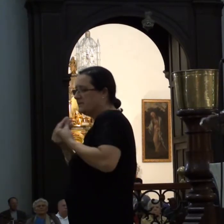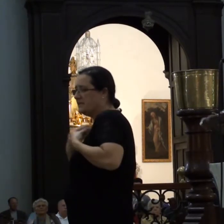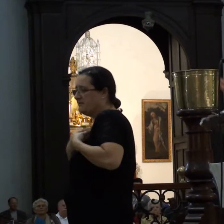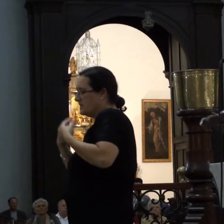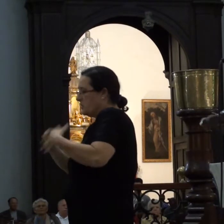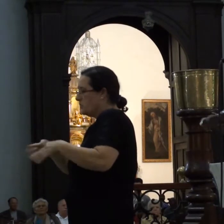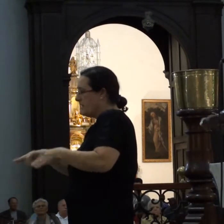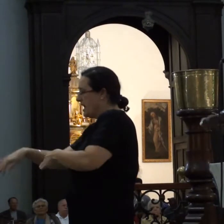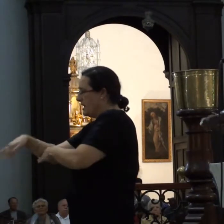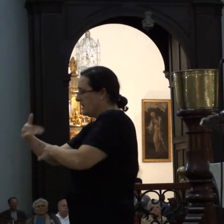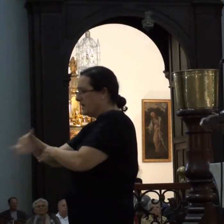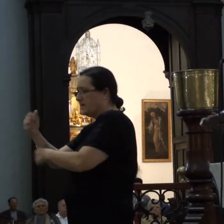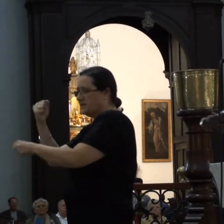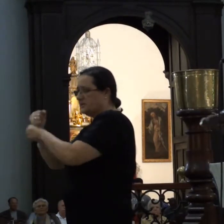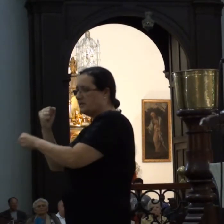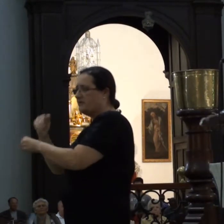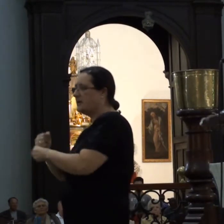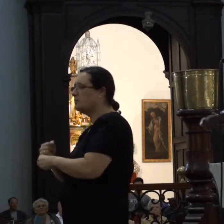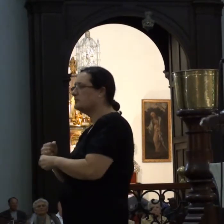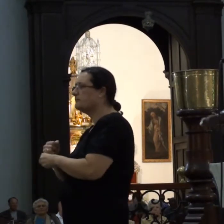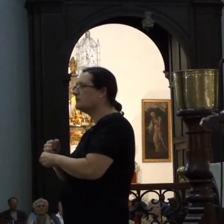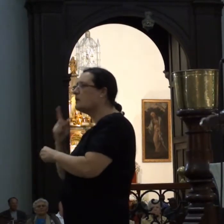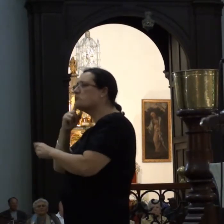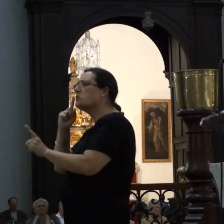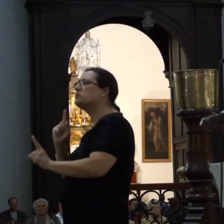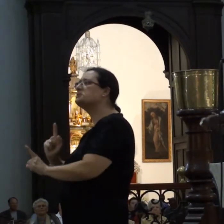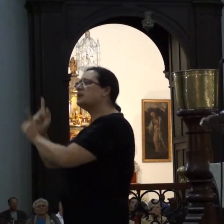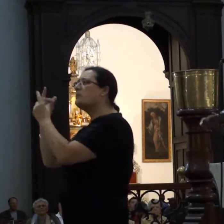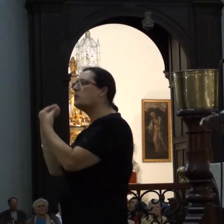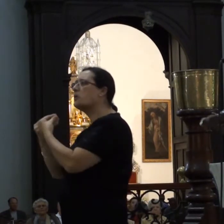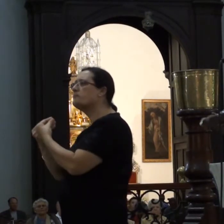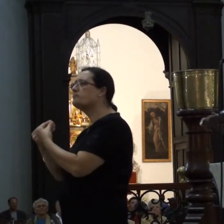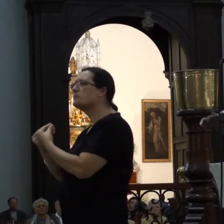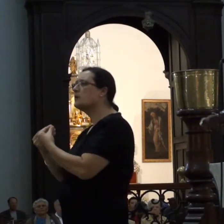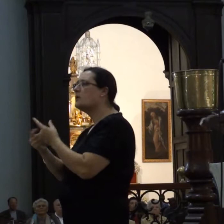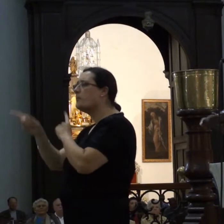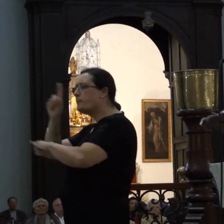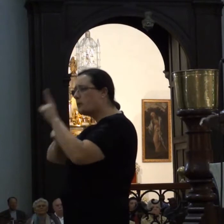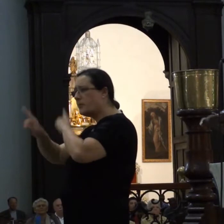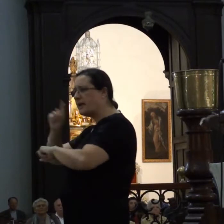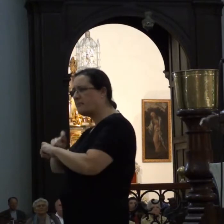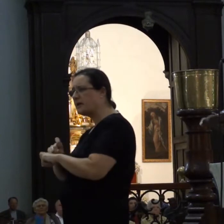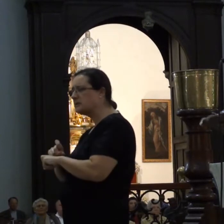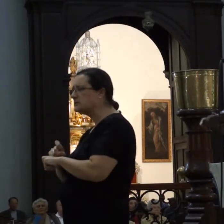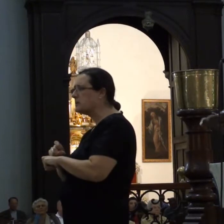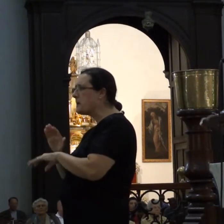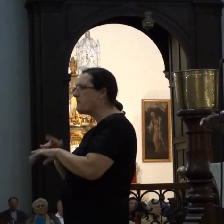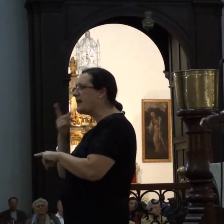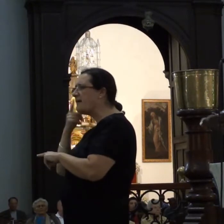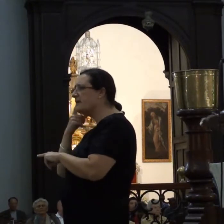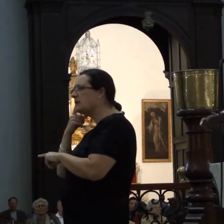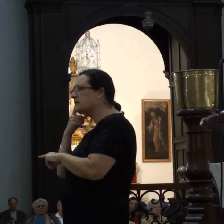en la calle en la profesión nos encontramos y nos tropezamos con dificultades para establecer la fronteras precisas